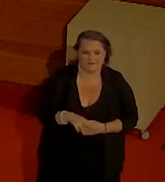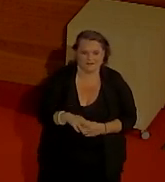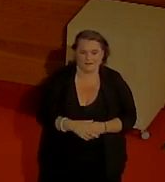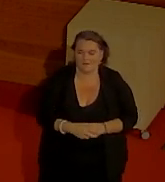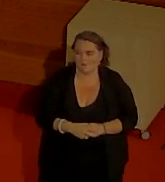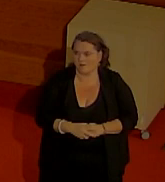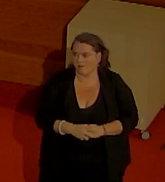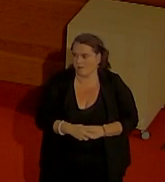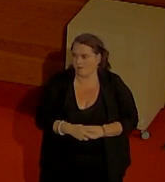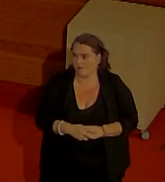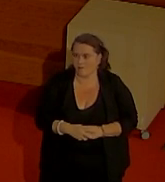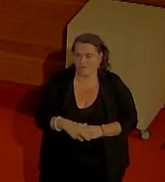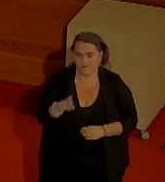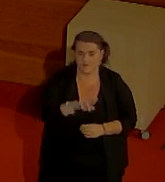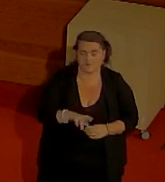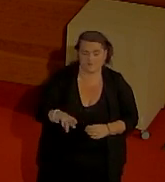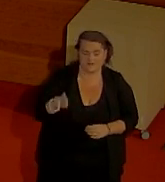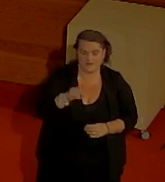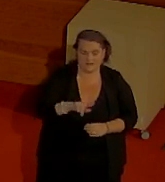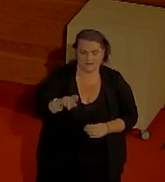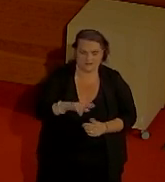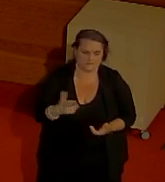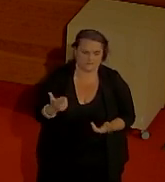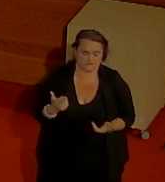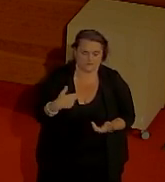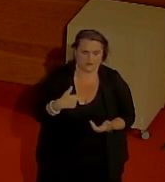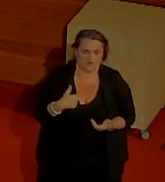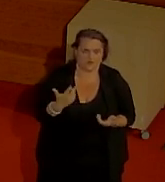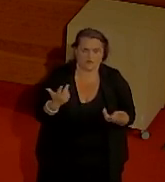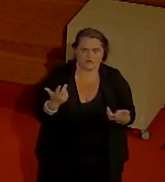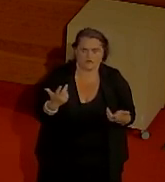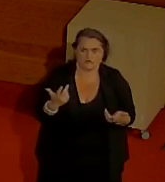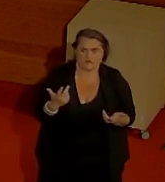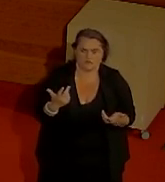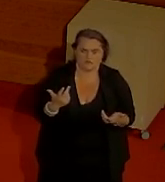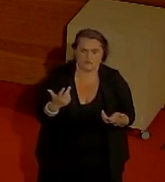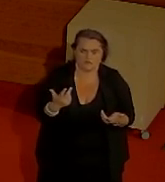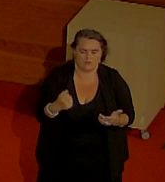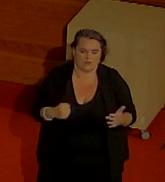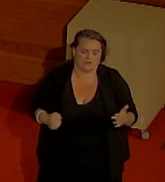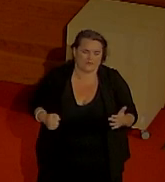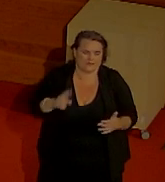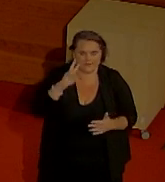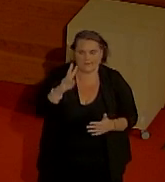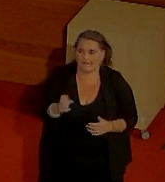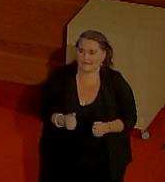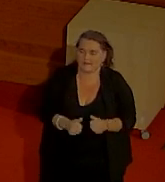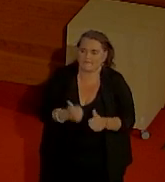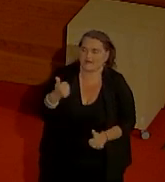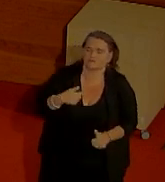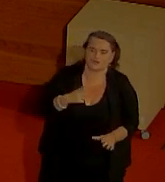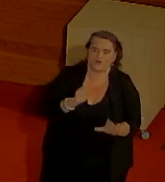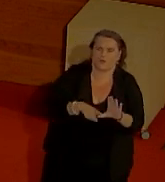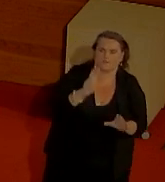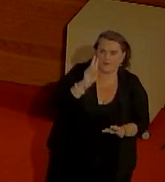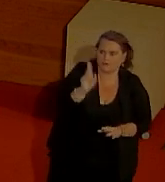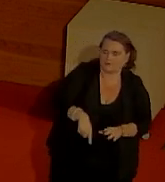eh A ese resguardarnos en los números altos en el valor dado por lo más visto en el valor dado por las audiencias